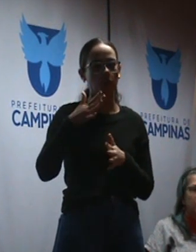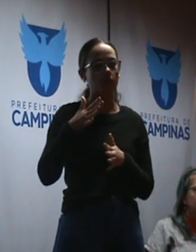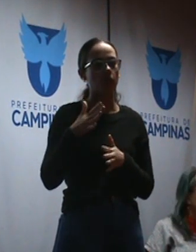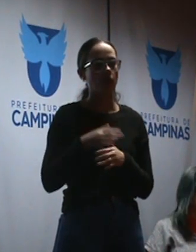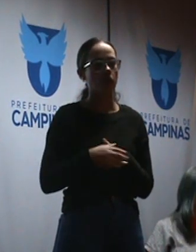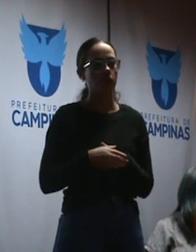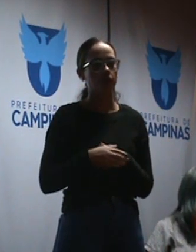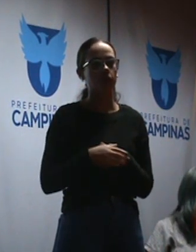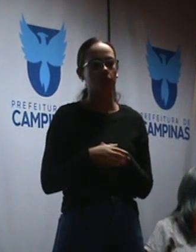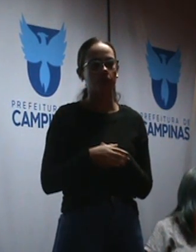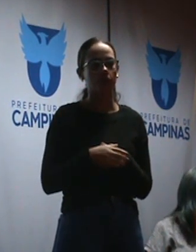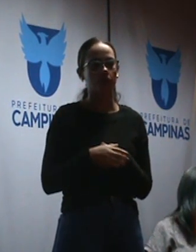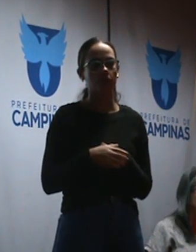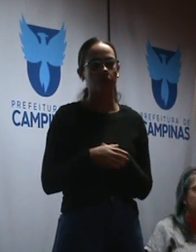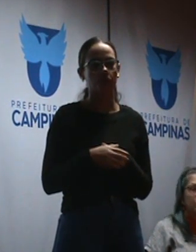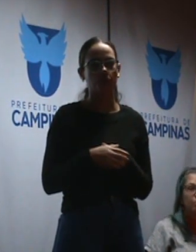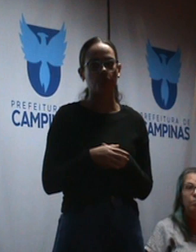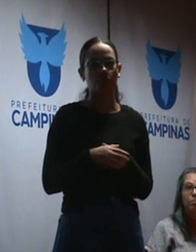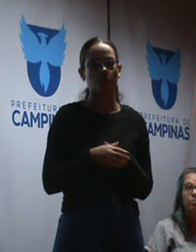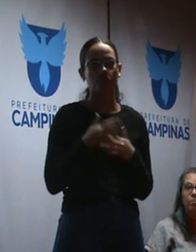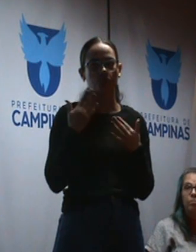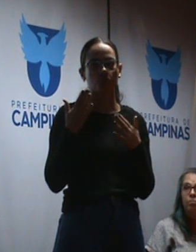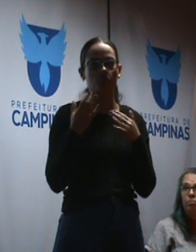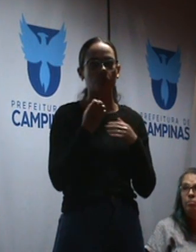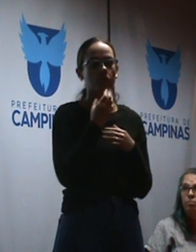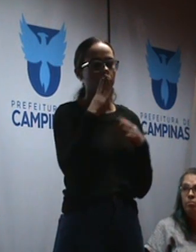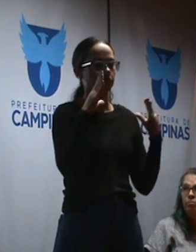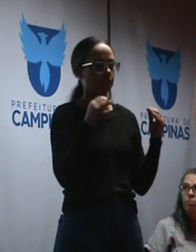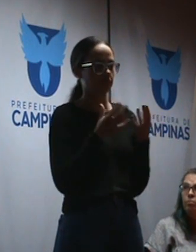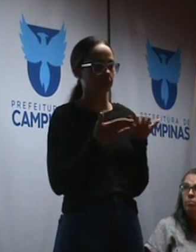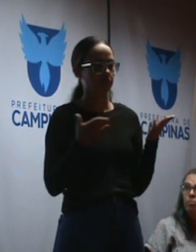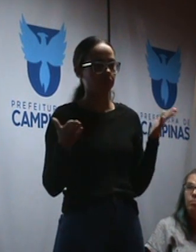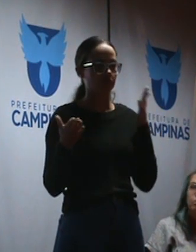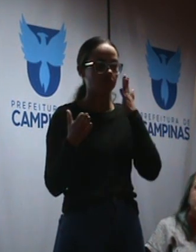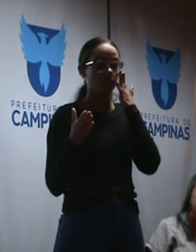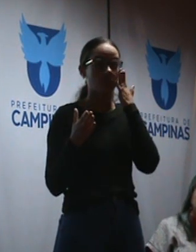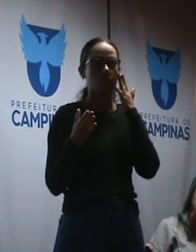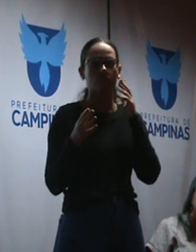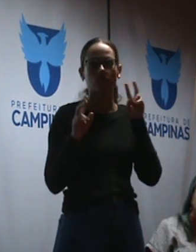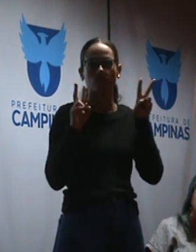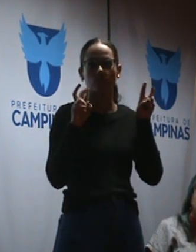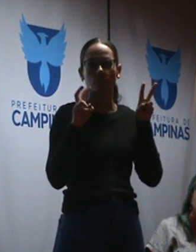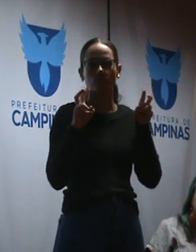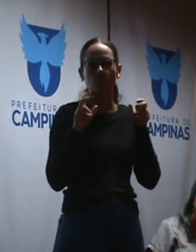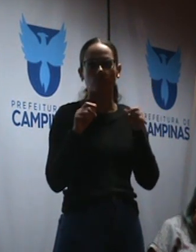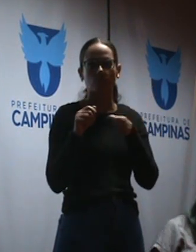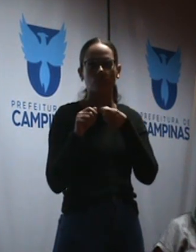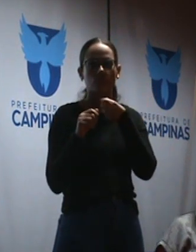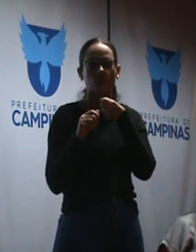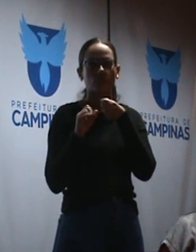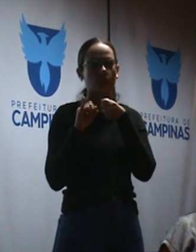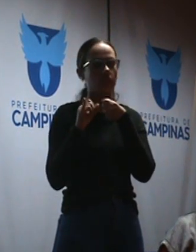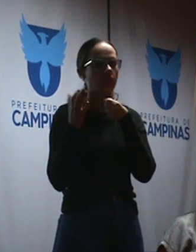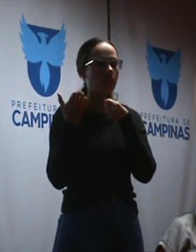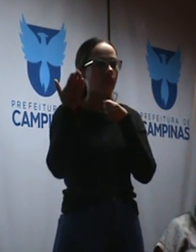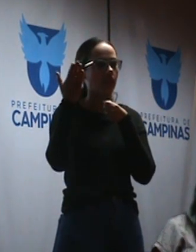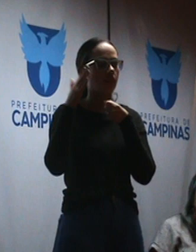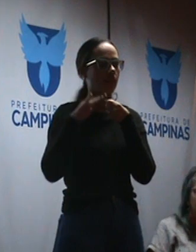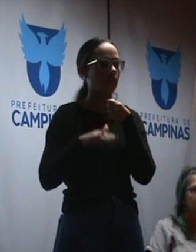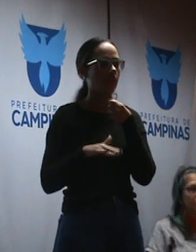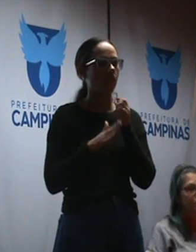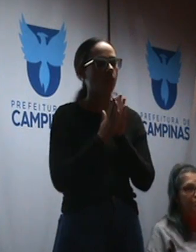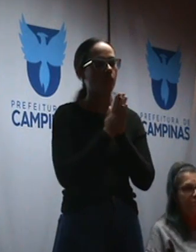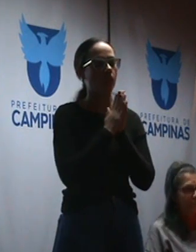mesma dinâmica aqui. Obrigado. Boa noite a todos. Minha relação com o microfone não é muito boa. Se estiver muito alto ou muito baixo, vocês vão sinalizando,